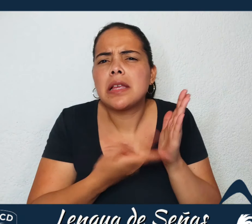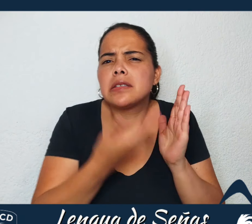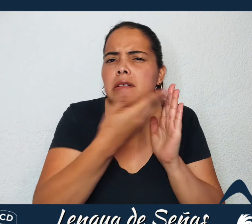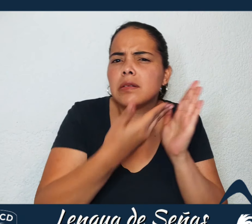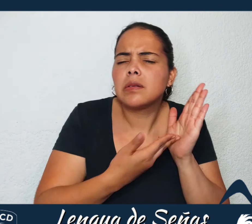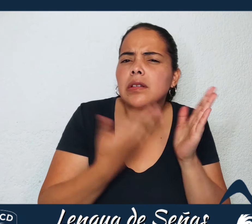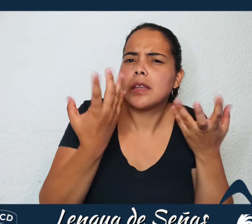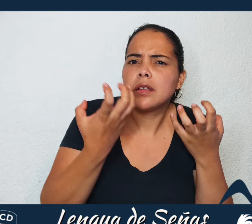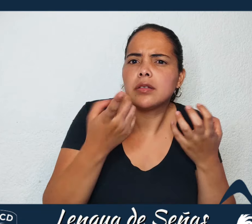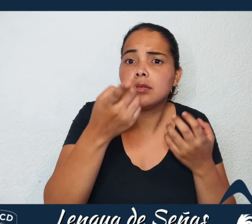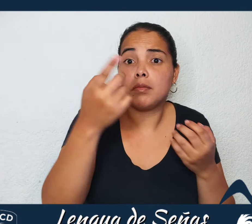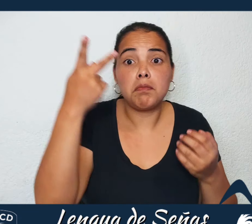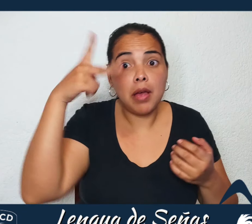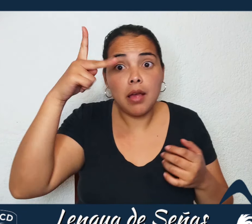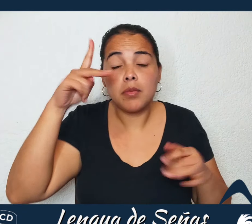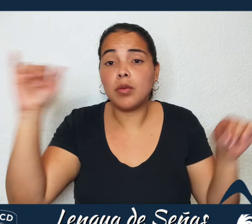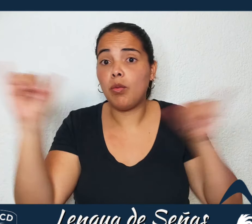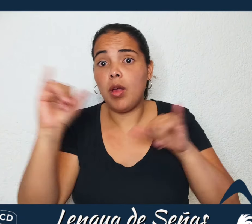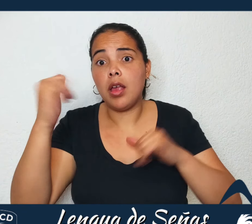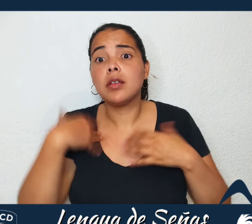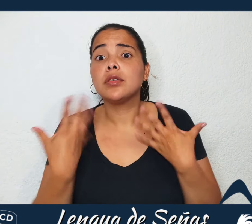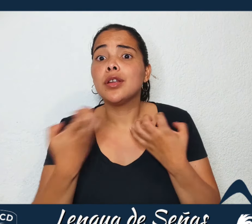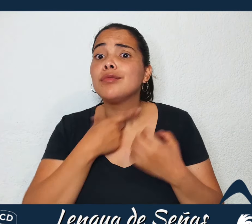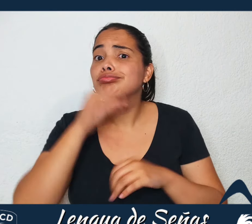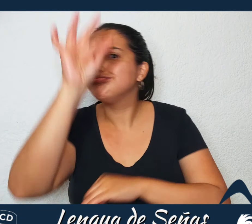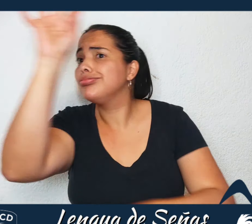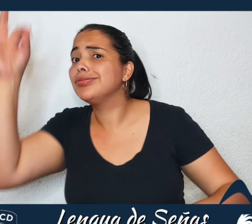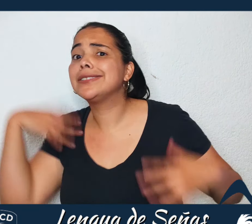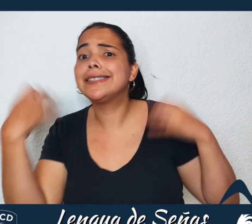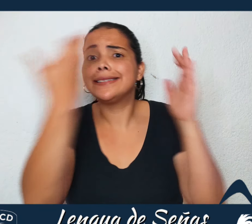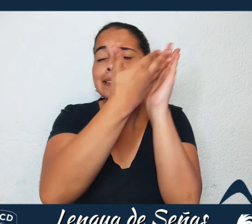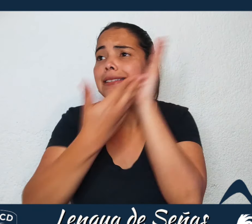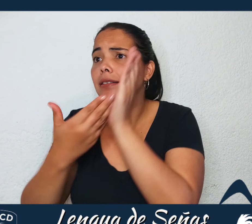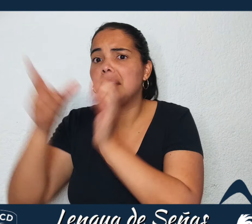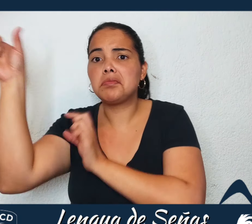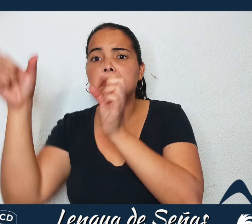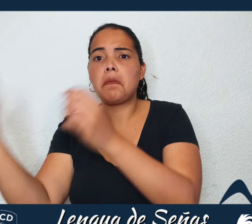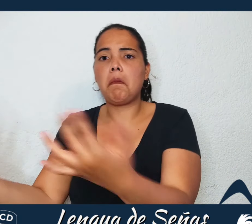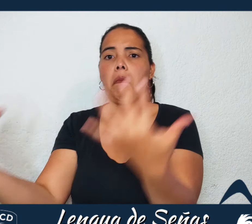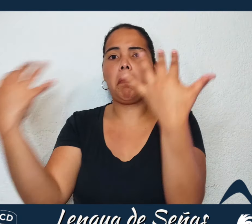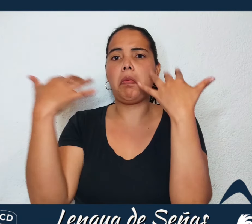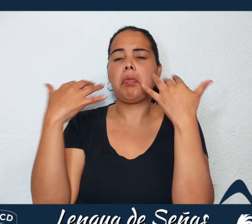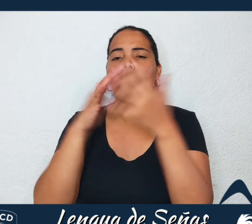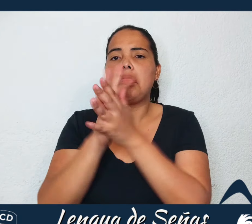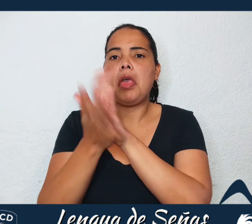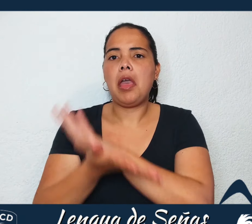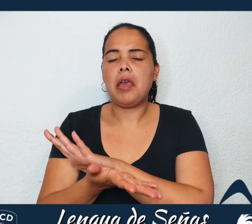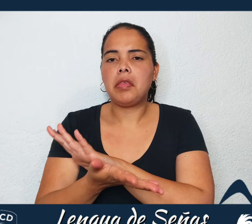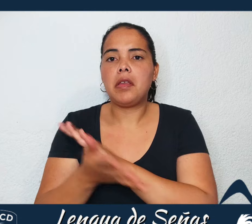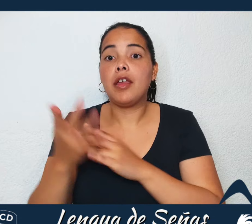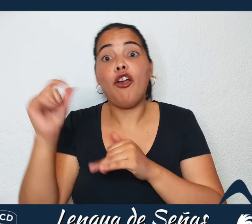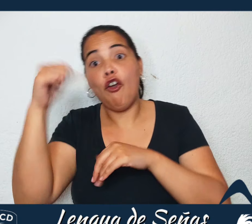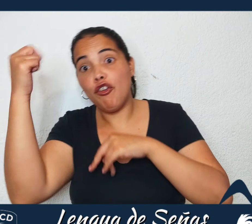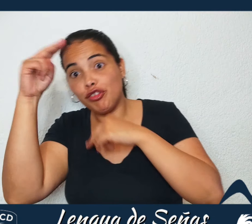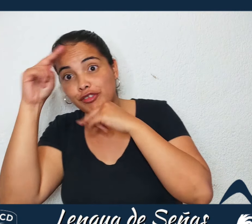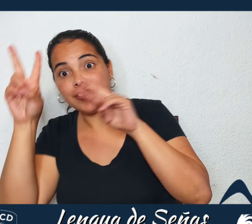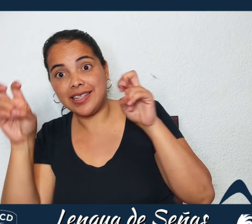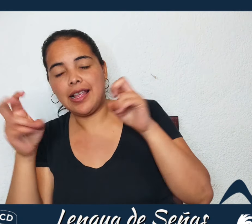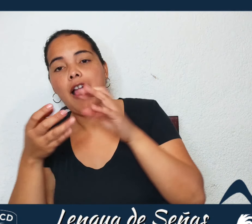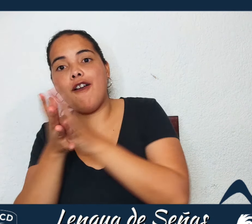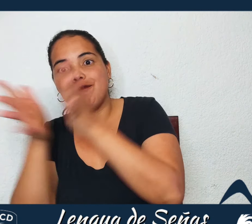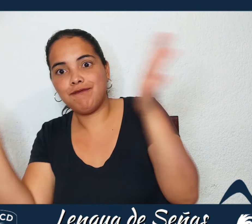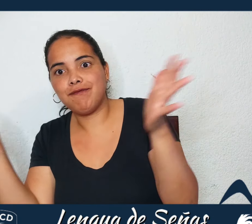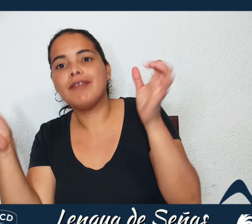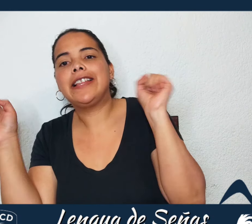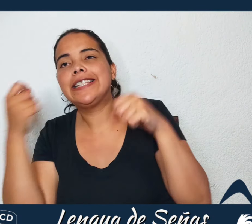proclamando, pregonando sobre el Evangelio. Y como vamos a ver en el pasaje de hoy día, este mensaje,